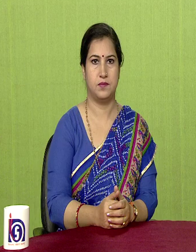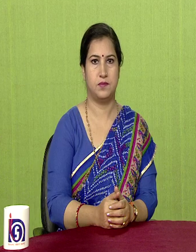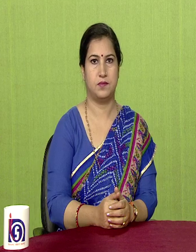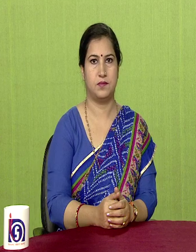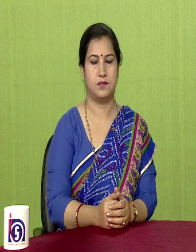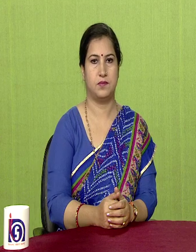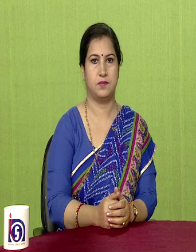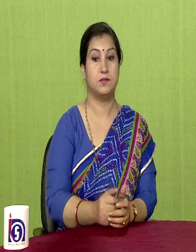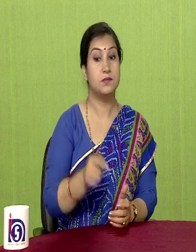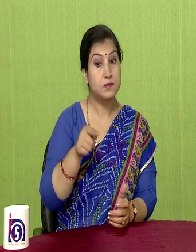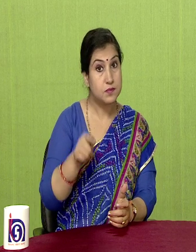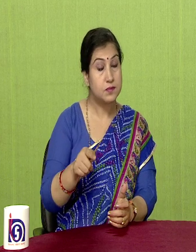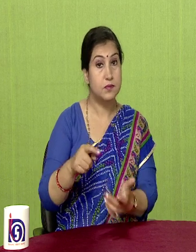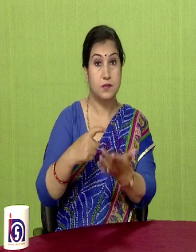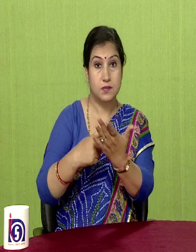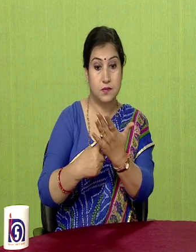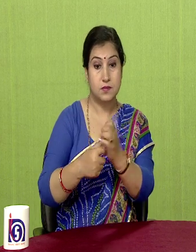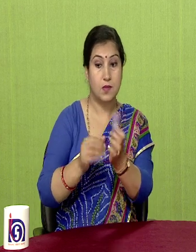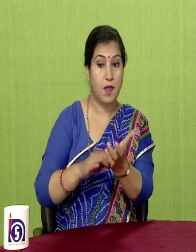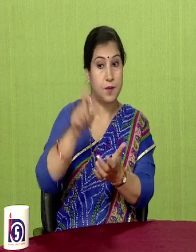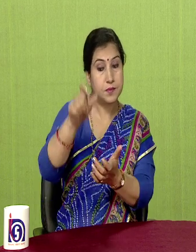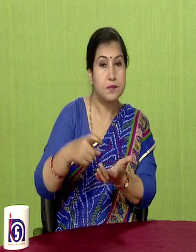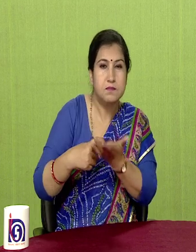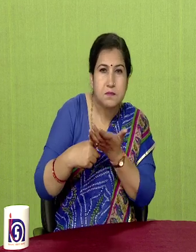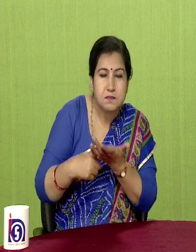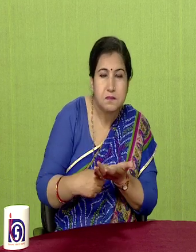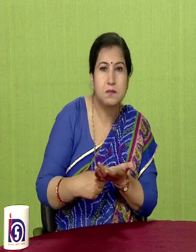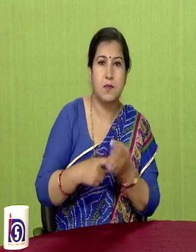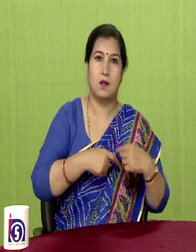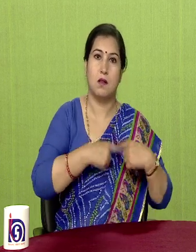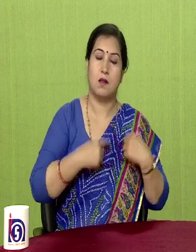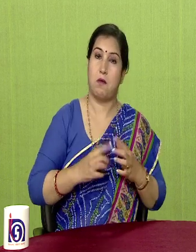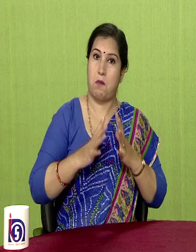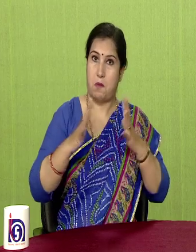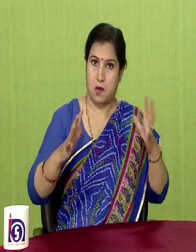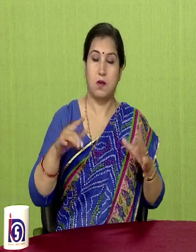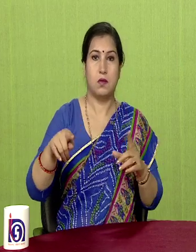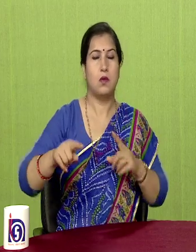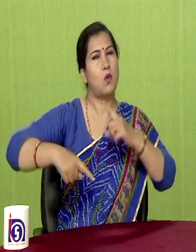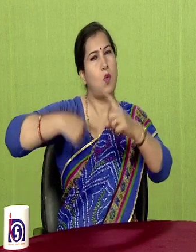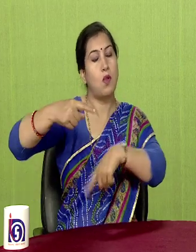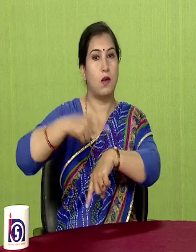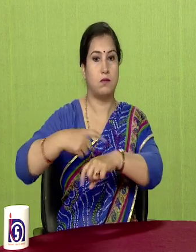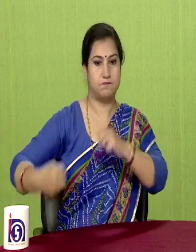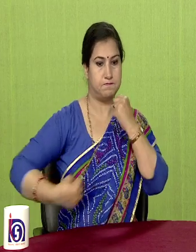यह राम का बड़प्पन है कि वे कभी किसी का मन नहीं तोड़ते।